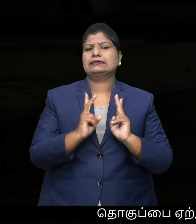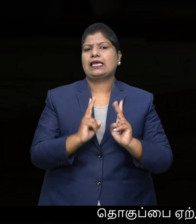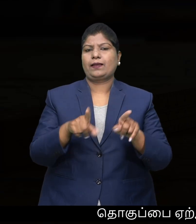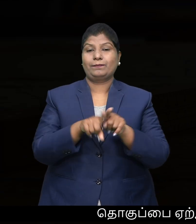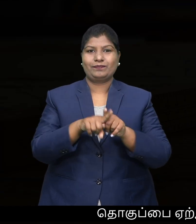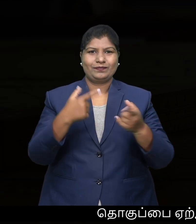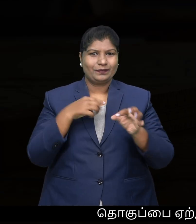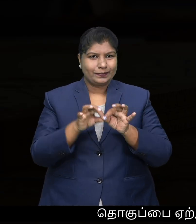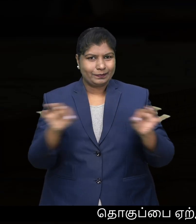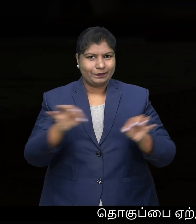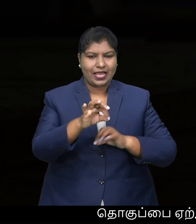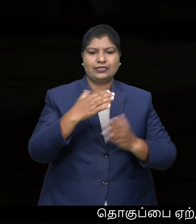ஏற்றுக்கொண்டனர்.